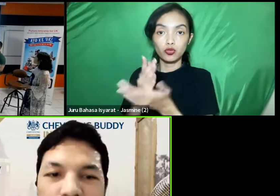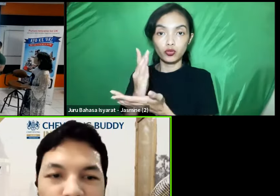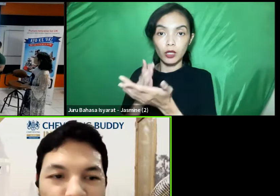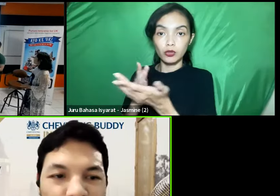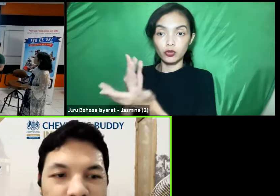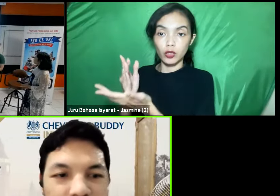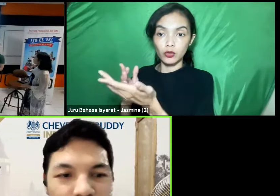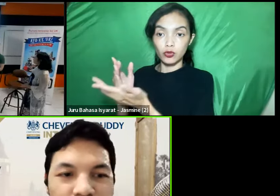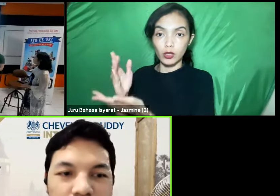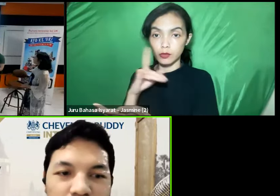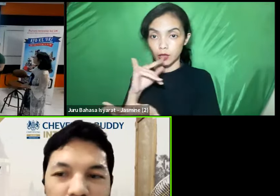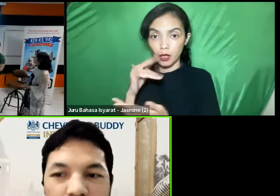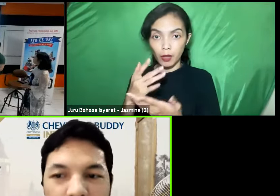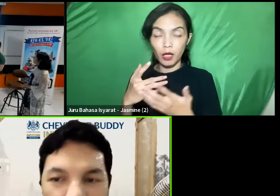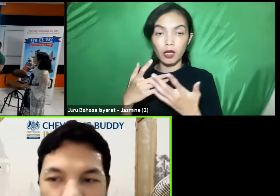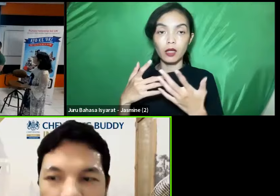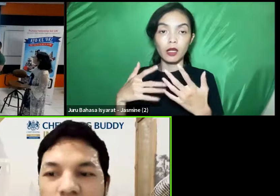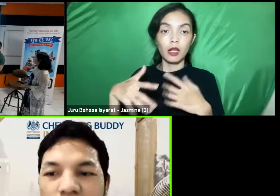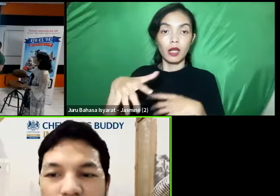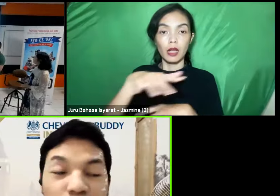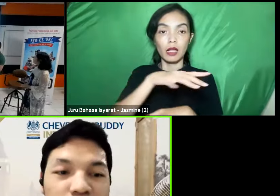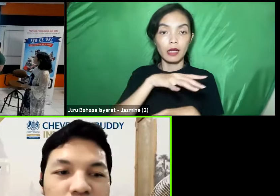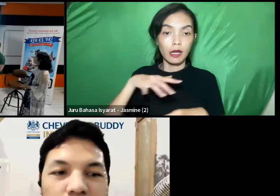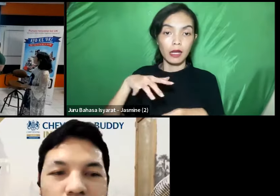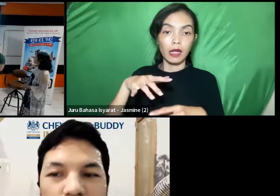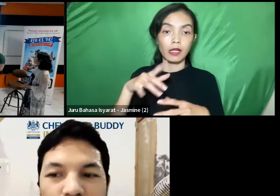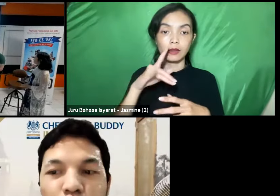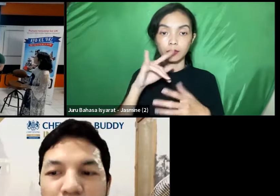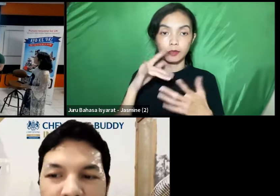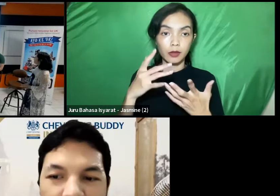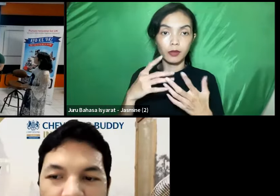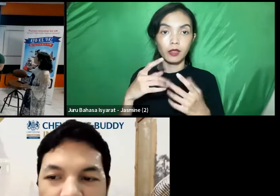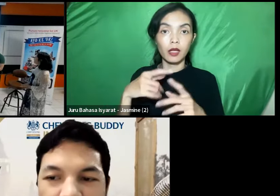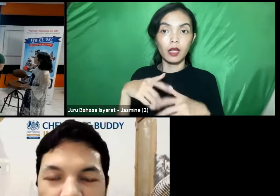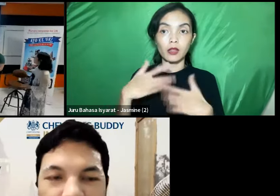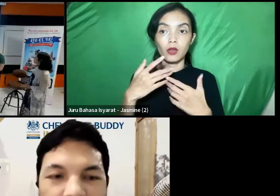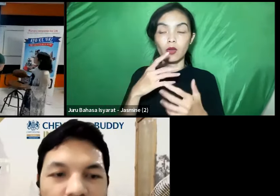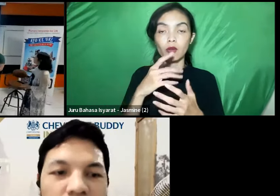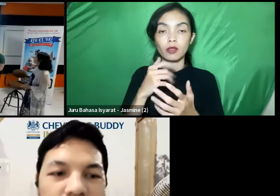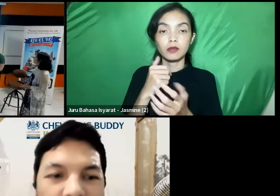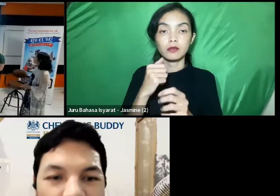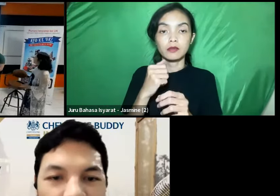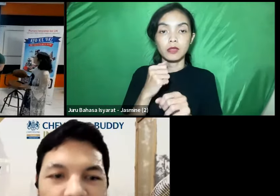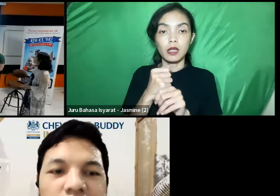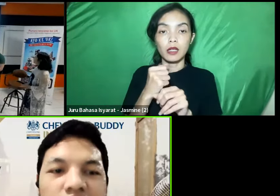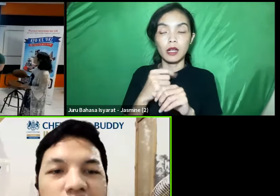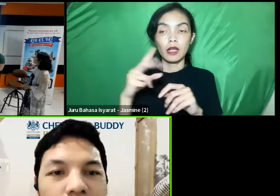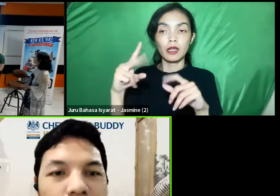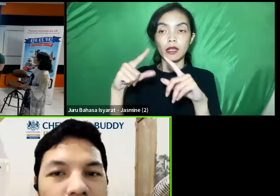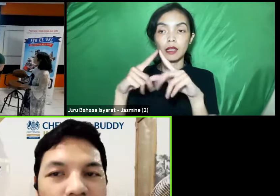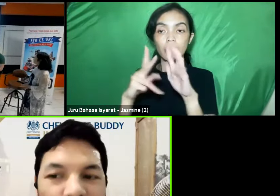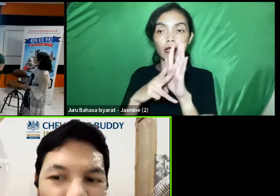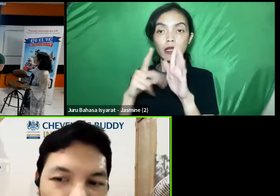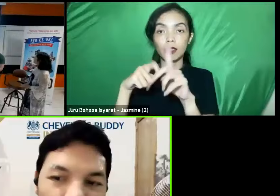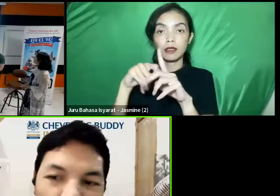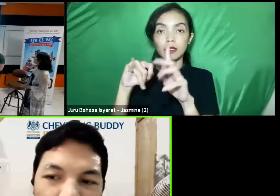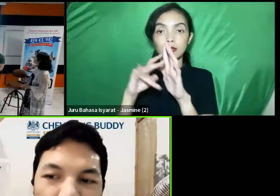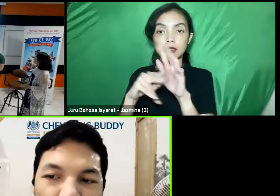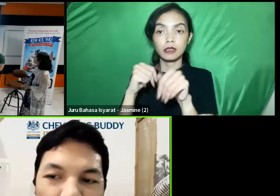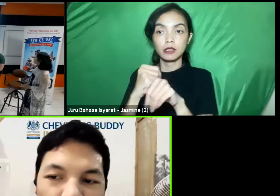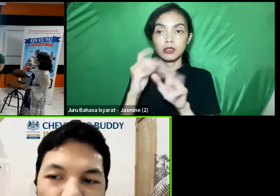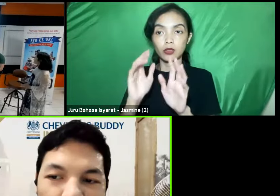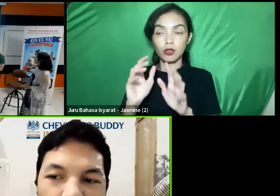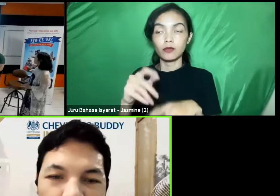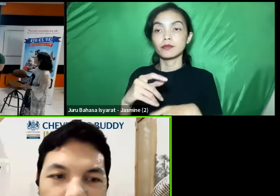pilih terus teritori atau wilayah kita atau full berdasarkan ranking aja terakhir lo itu